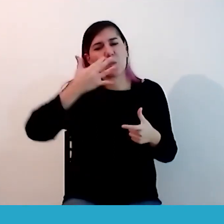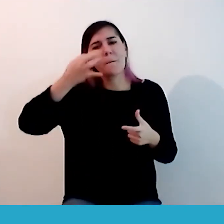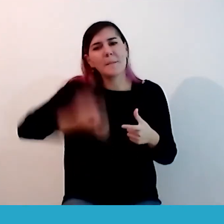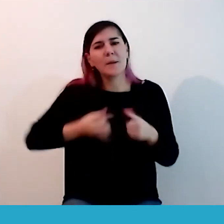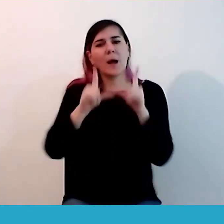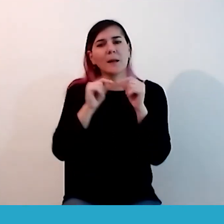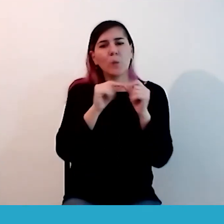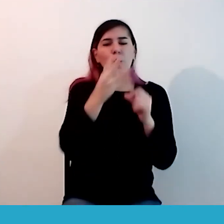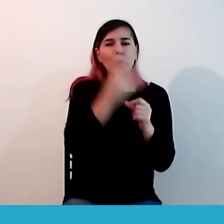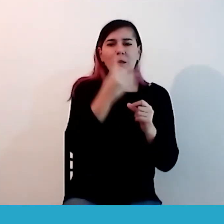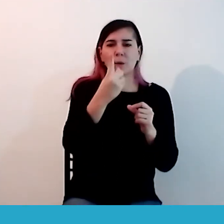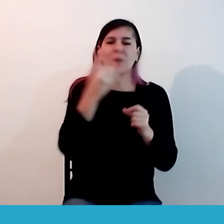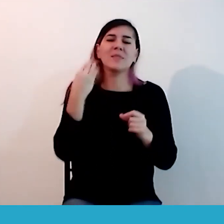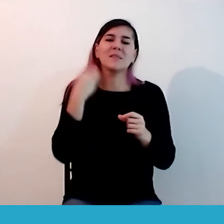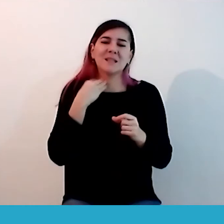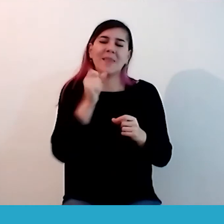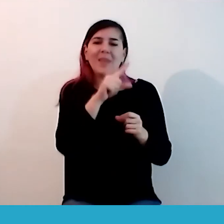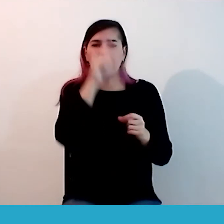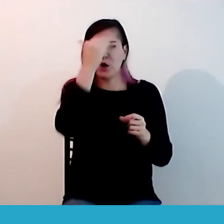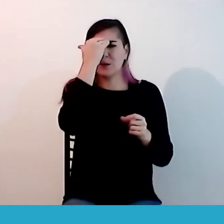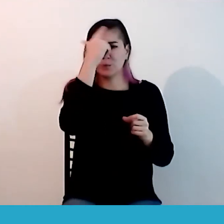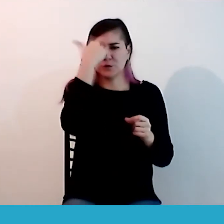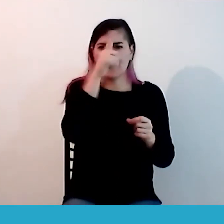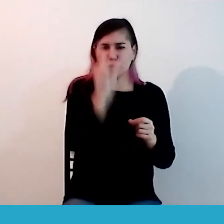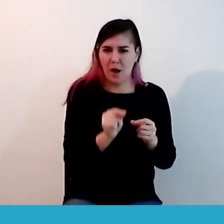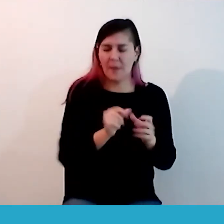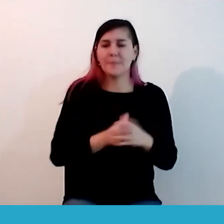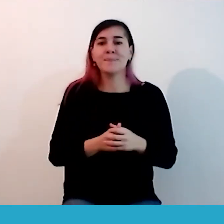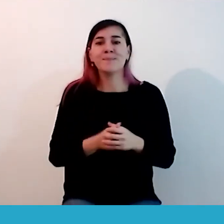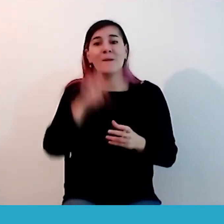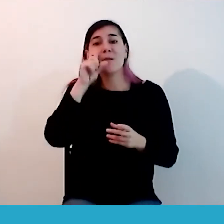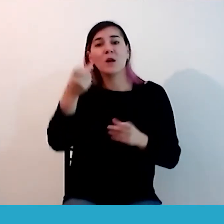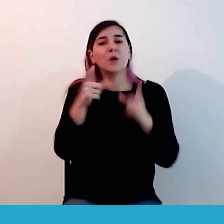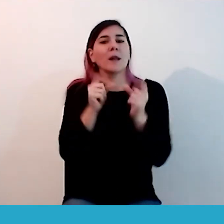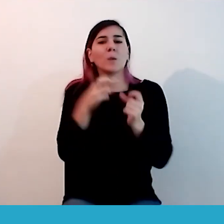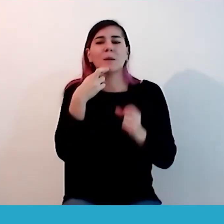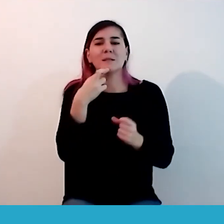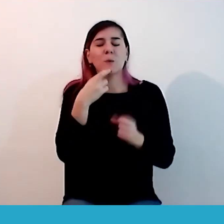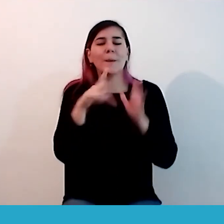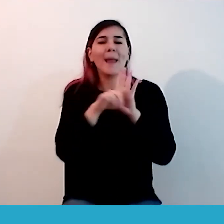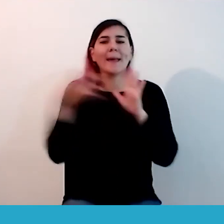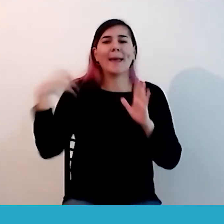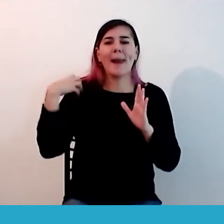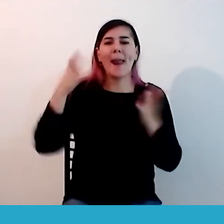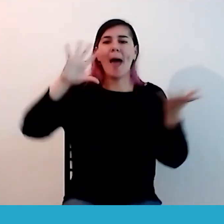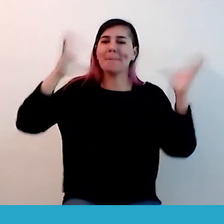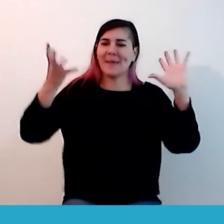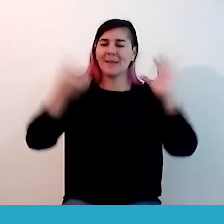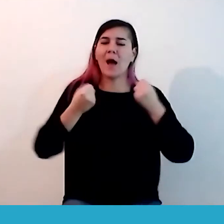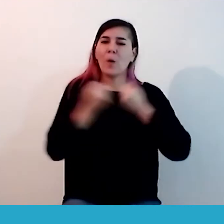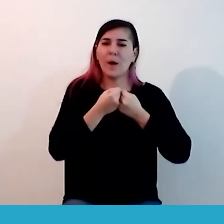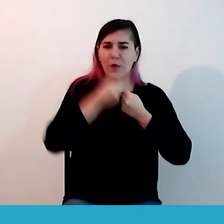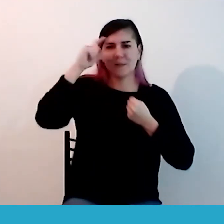de los artículos 41 y 16 de la Constitución Nacional, así como por la violación del artículo 19 de la Ley General del Ambiente y el Acuerdo de